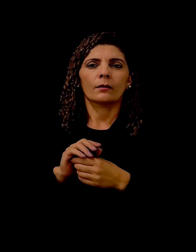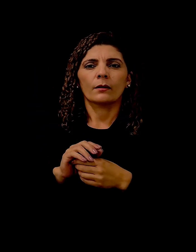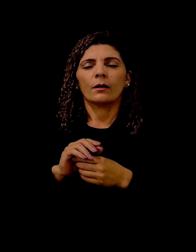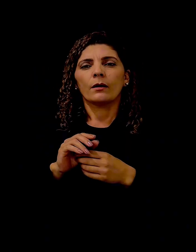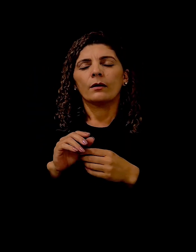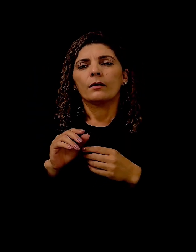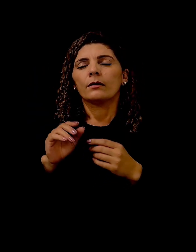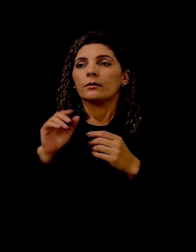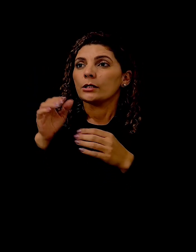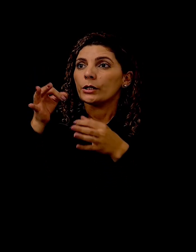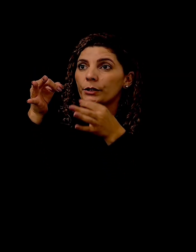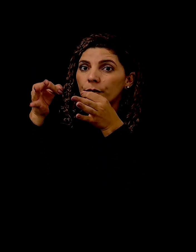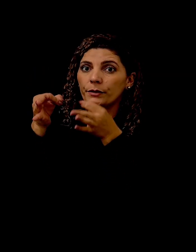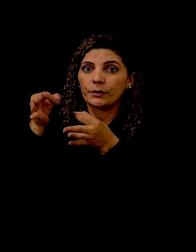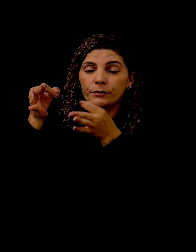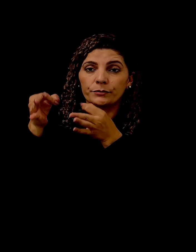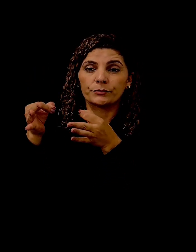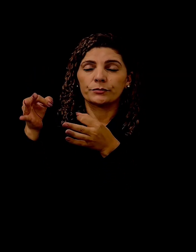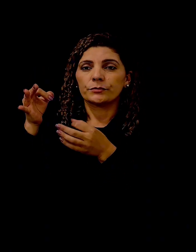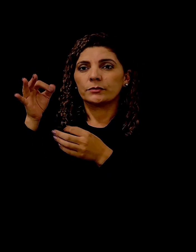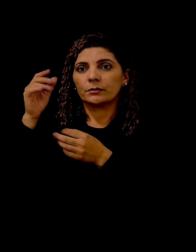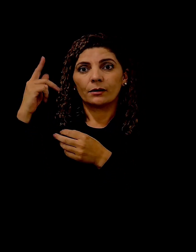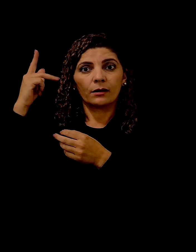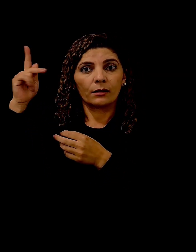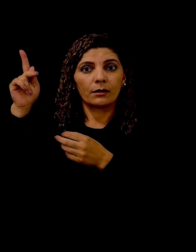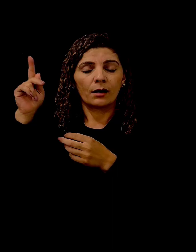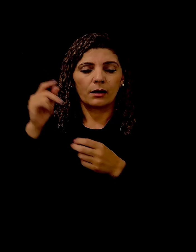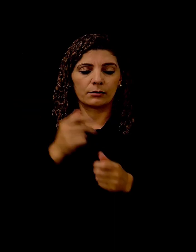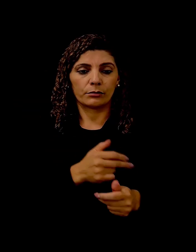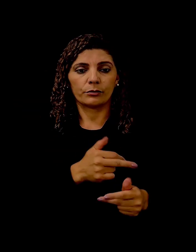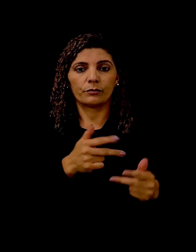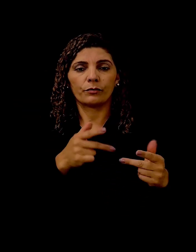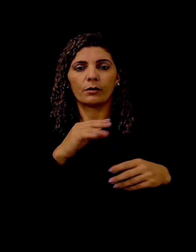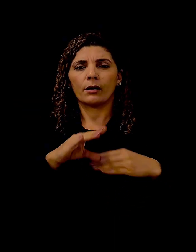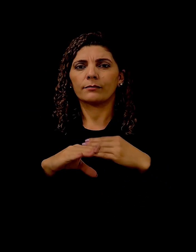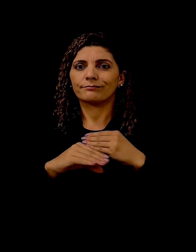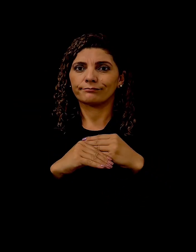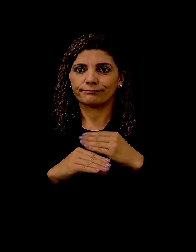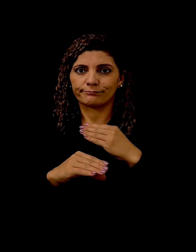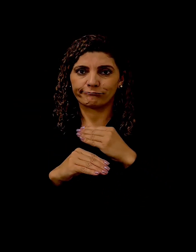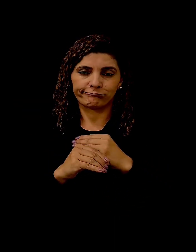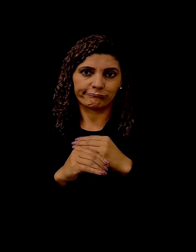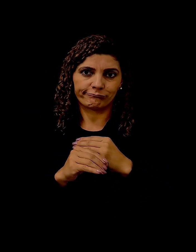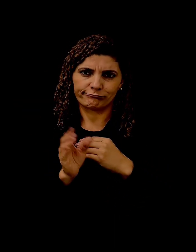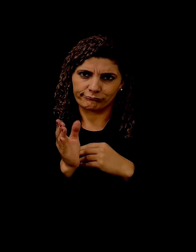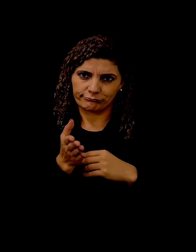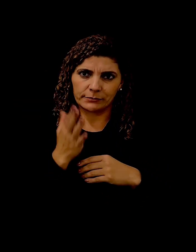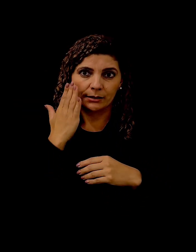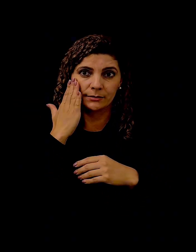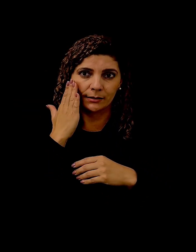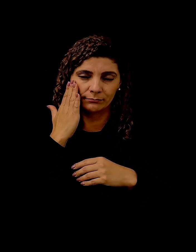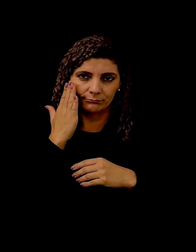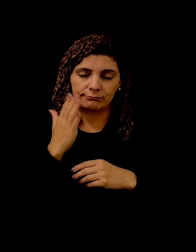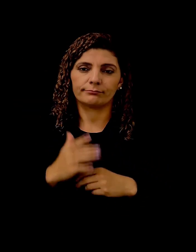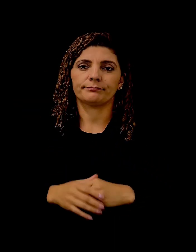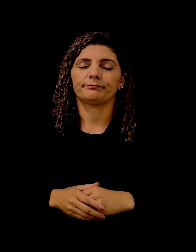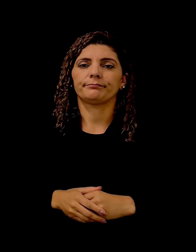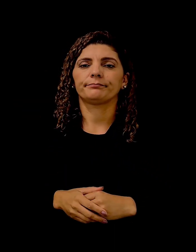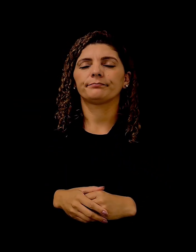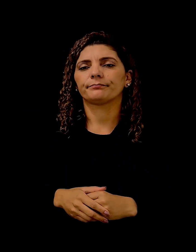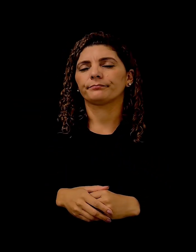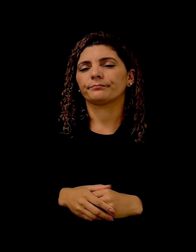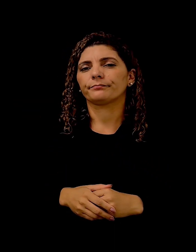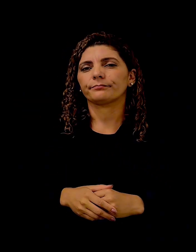e a sua justiça, e todas as demais coisas serão acrescentadas. Todo mundo já sabe disso, praticamente.